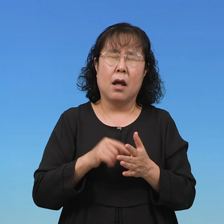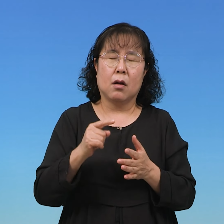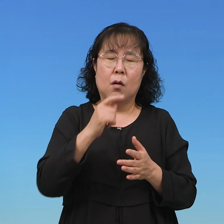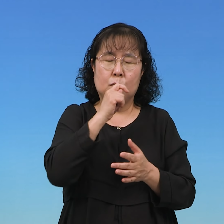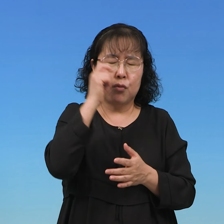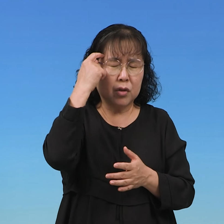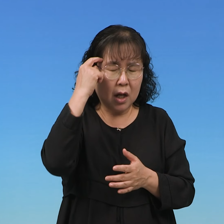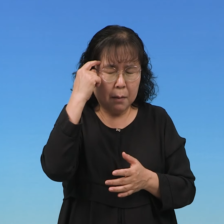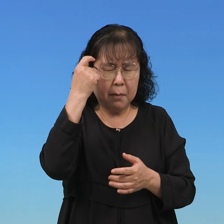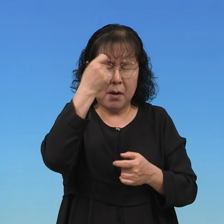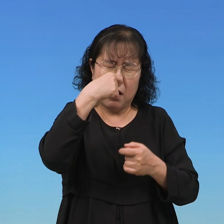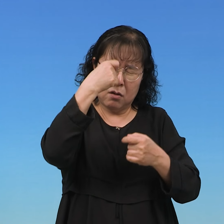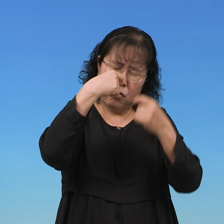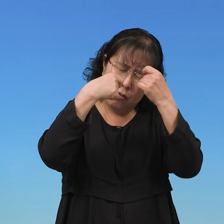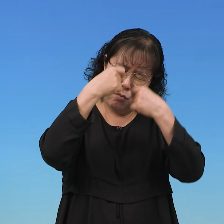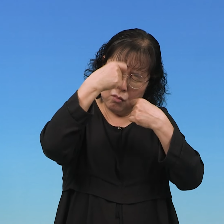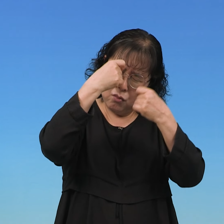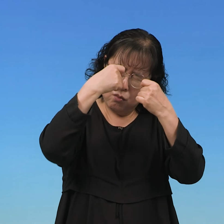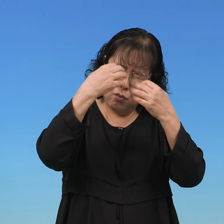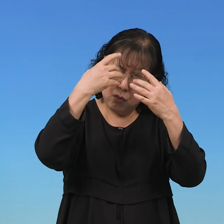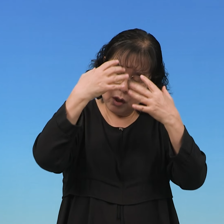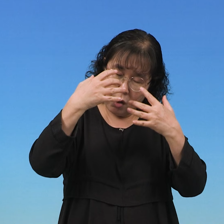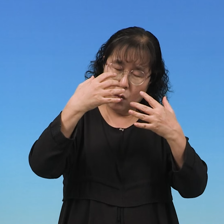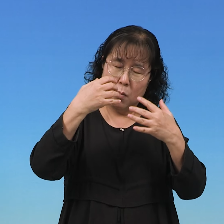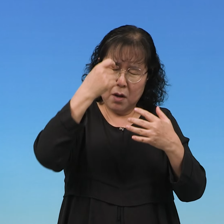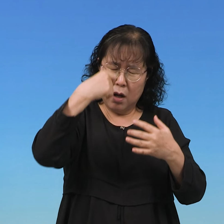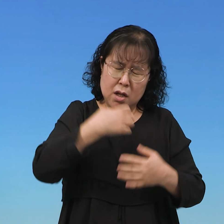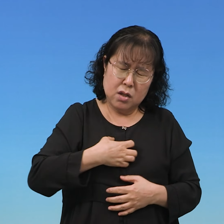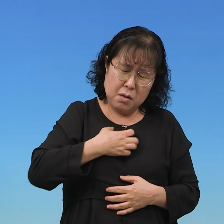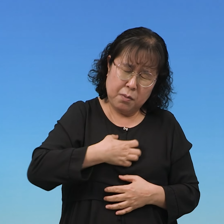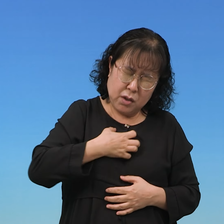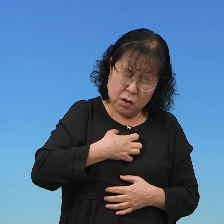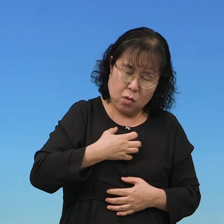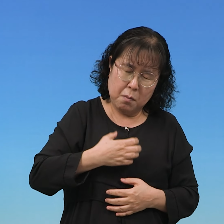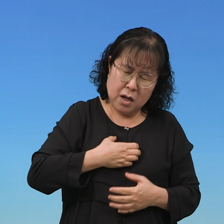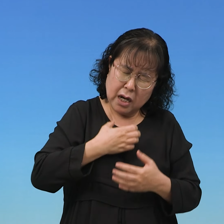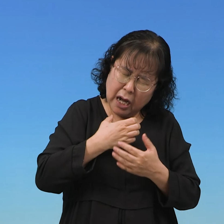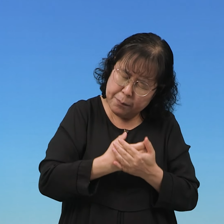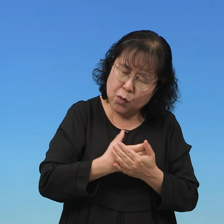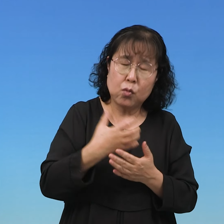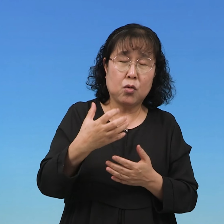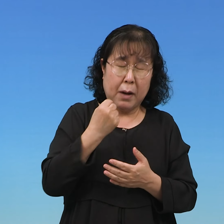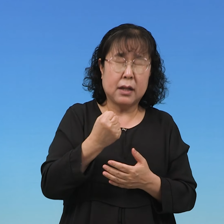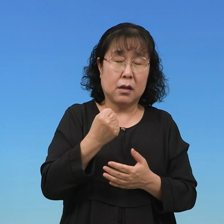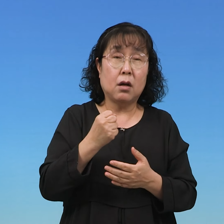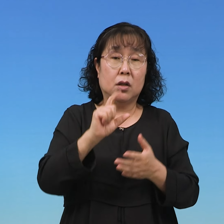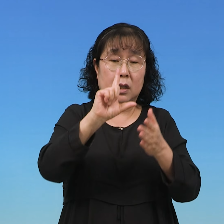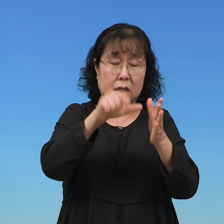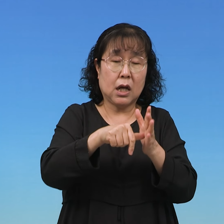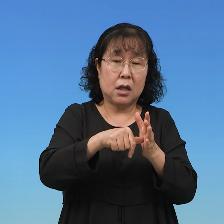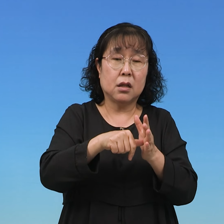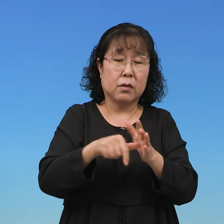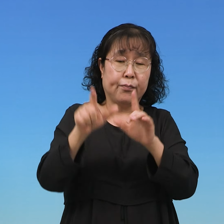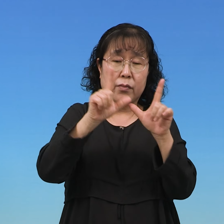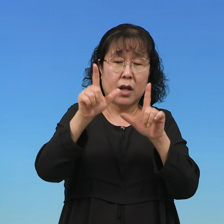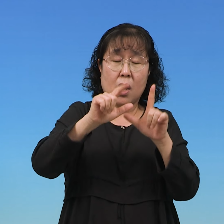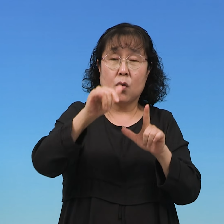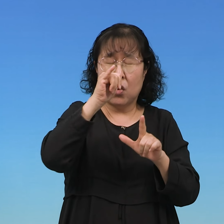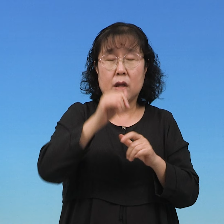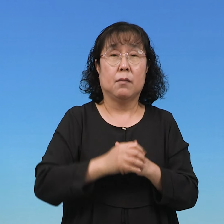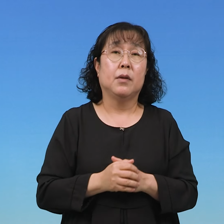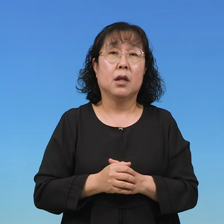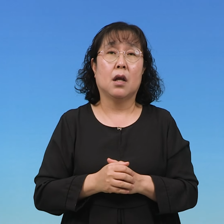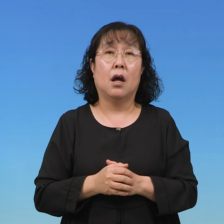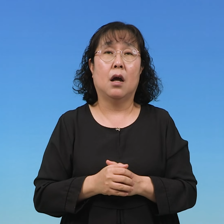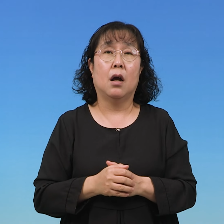울컥울컥하고 또 갑자기 또 눈물이 나고 갑자기 슬퍼지고 그런 시간을 오늘 새벽까지 보내고 있습니다. 왜냐하니까요, 두 가지